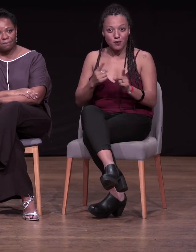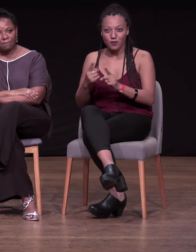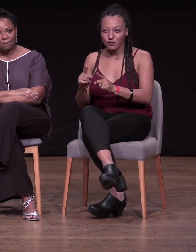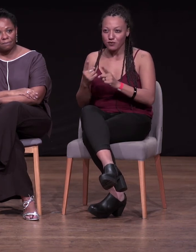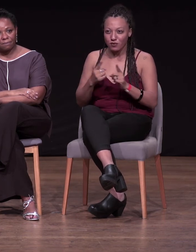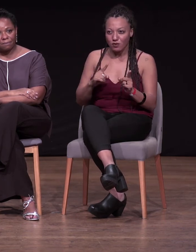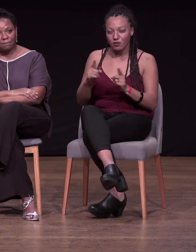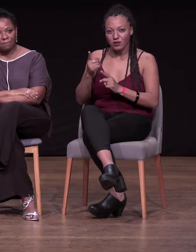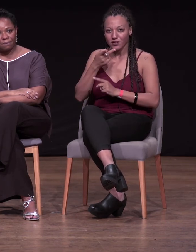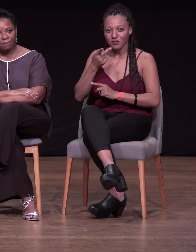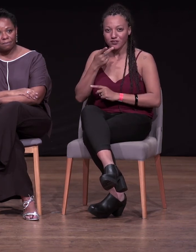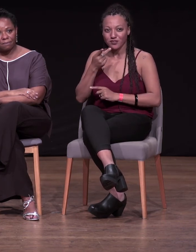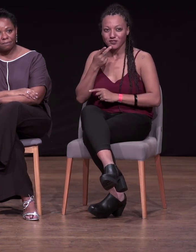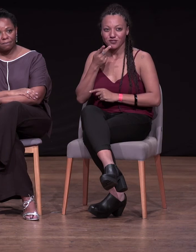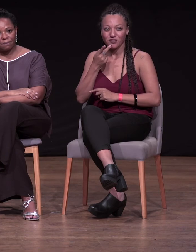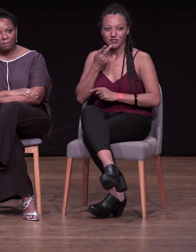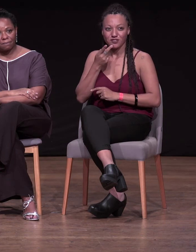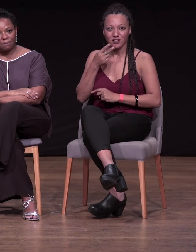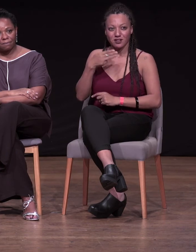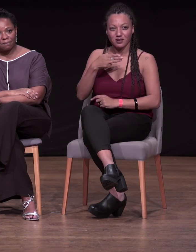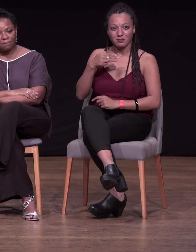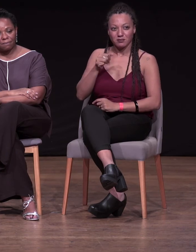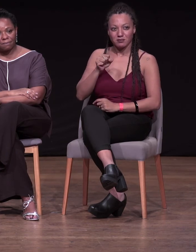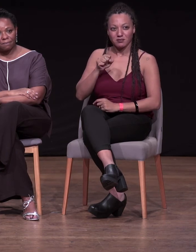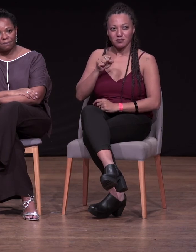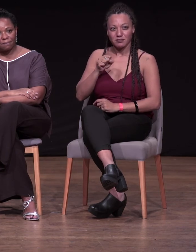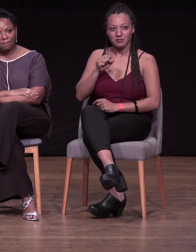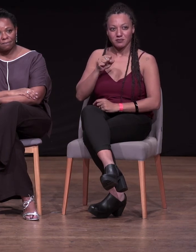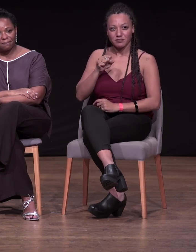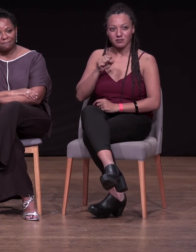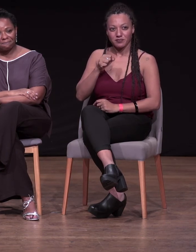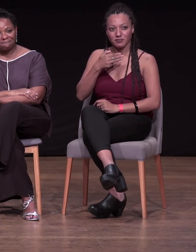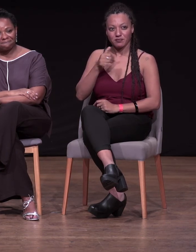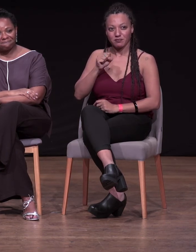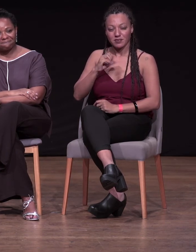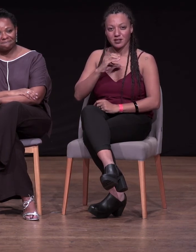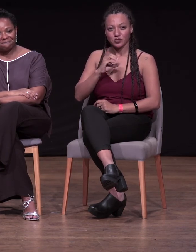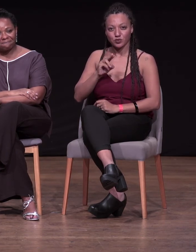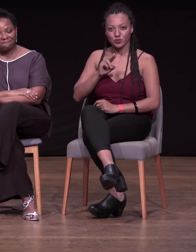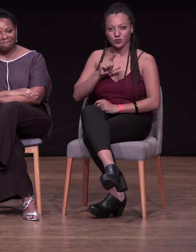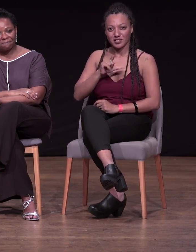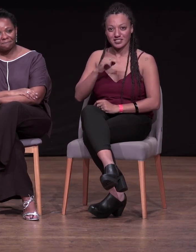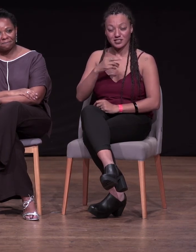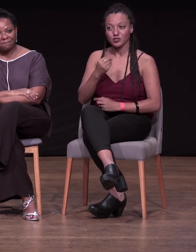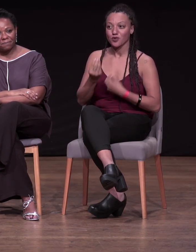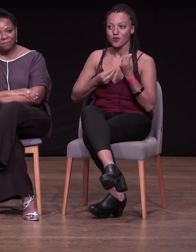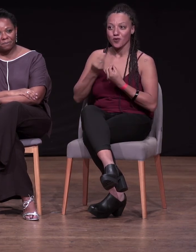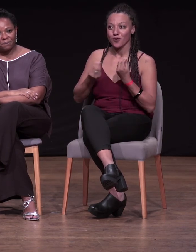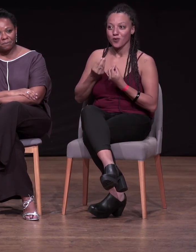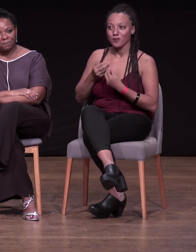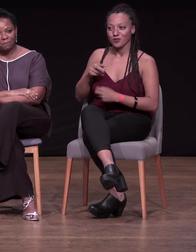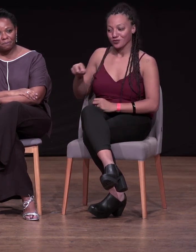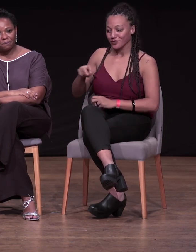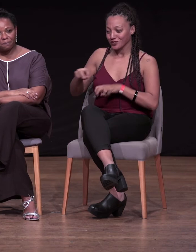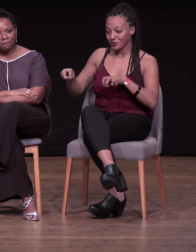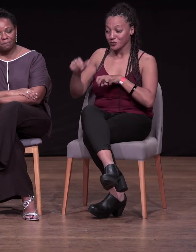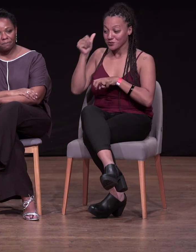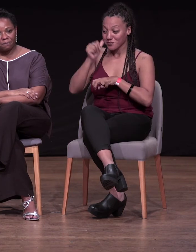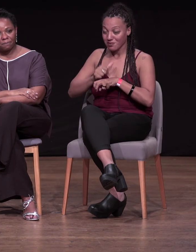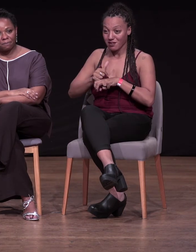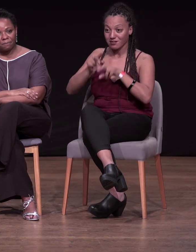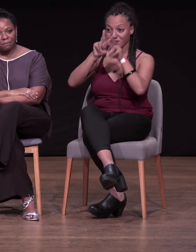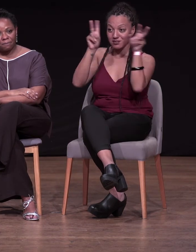né, de falar sobre masculinidades, que eu fico imaginando como para você apresentar isso, né,